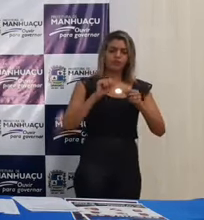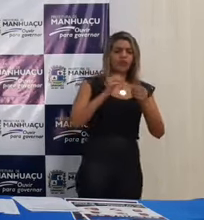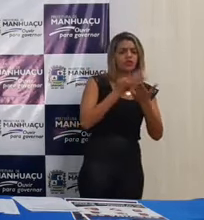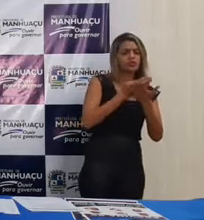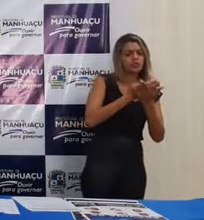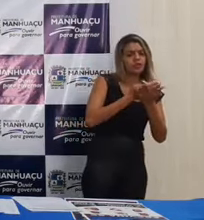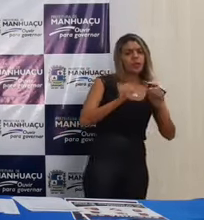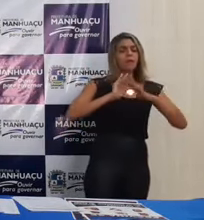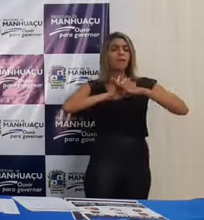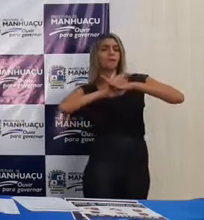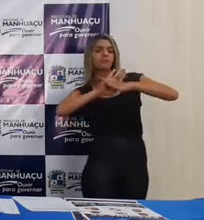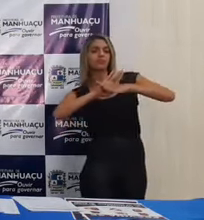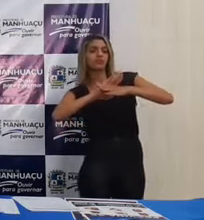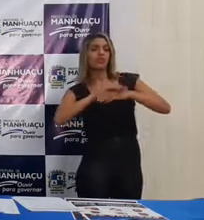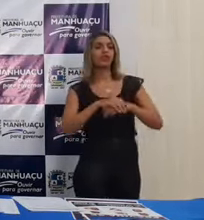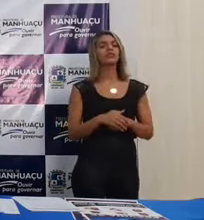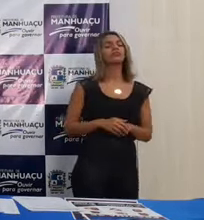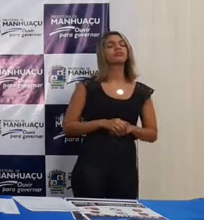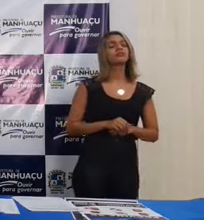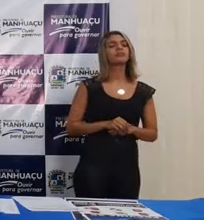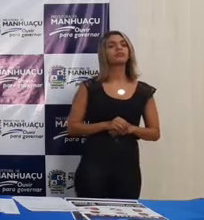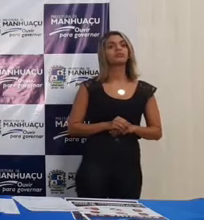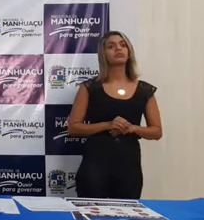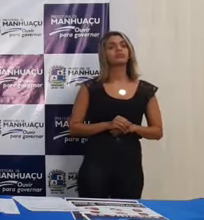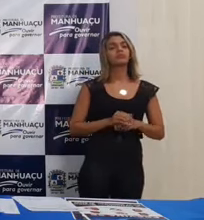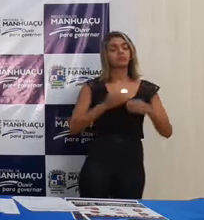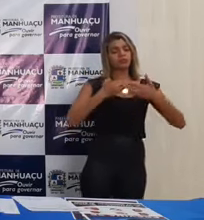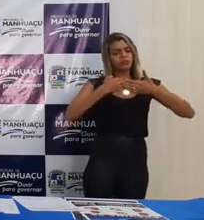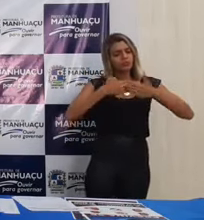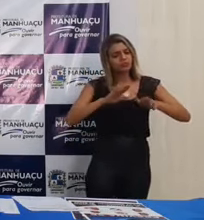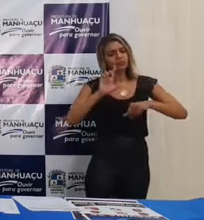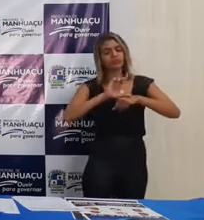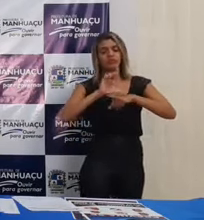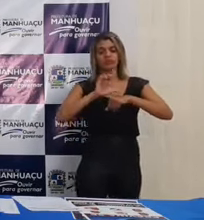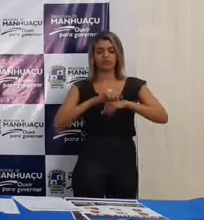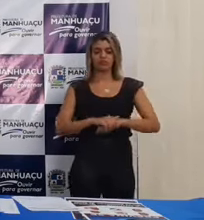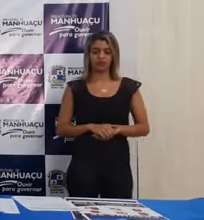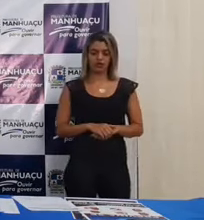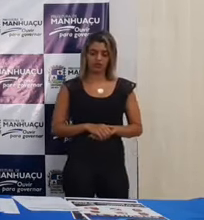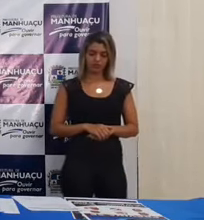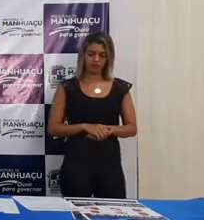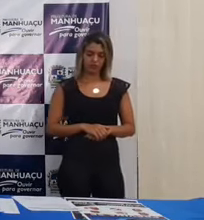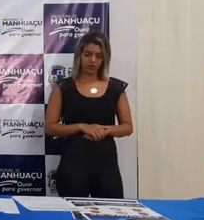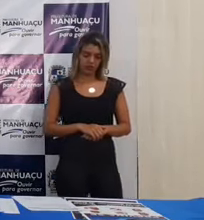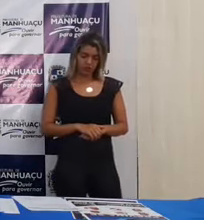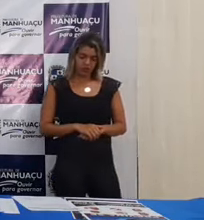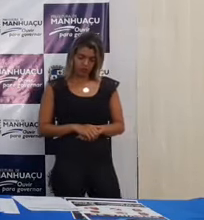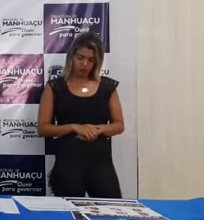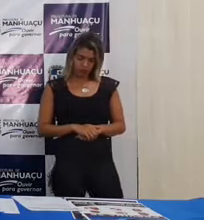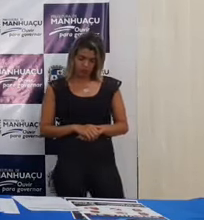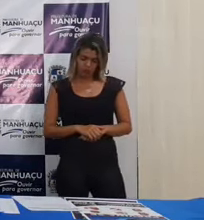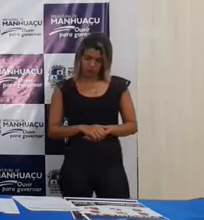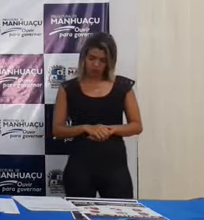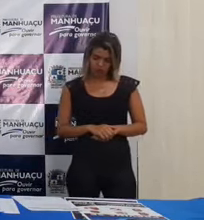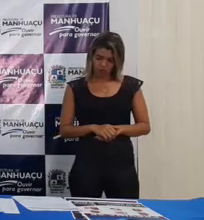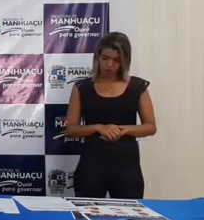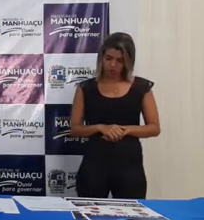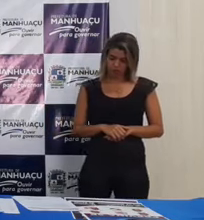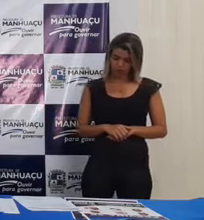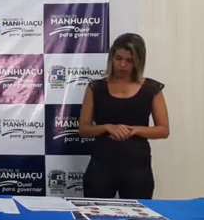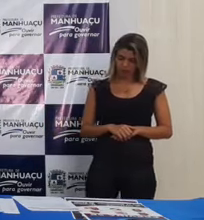Clairton, esse estudo que foi feito, até o momento eu não tenho disponibilidade dele. Eu não sei se foi apresentado por uma